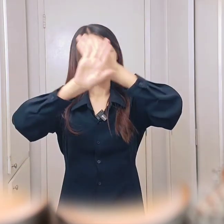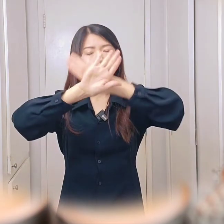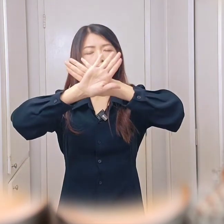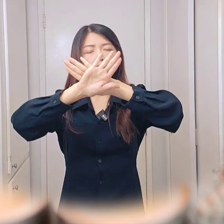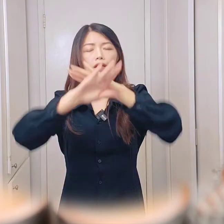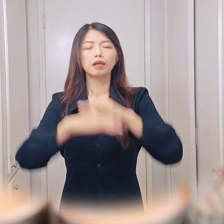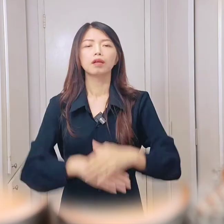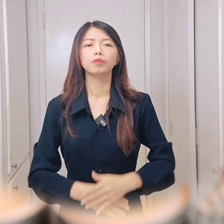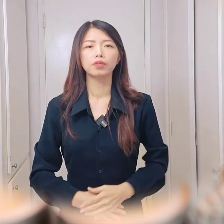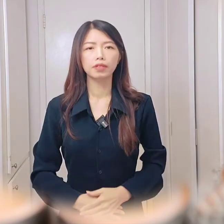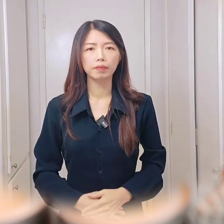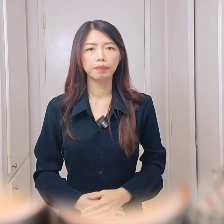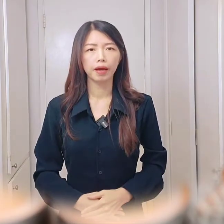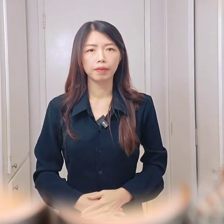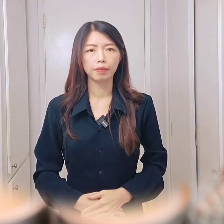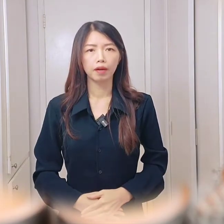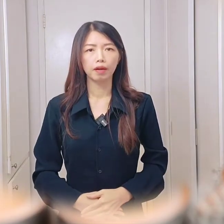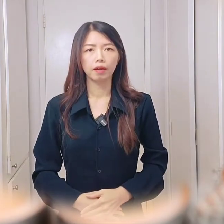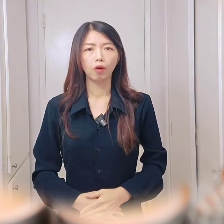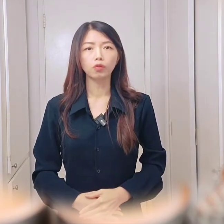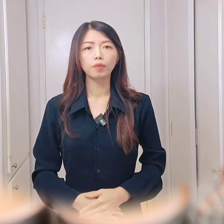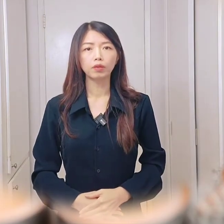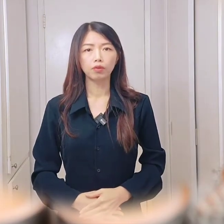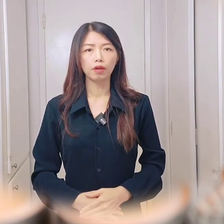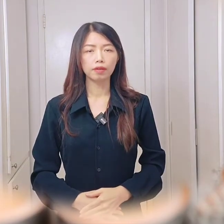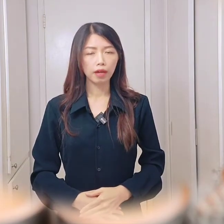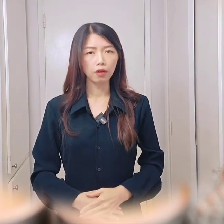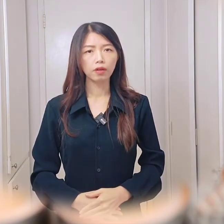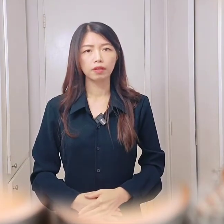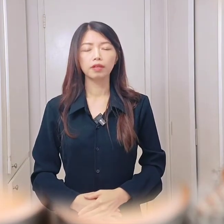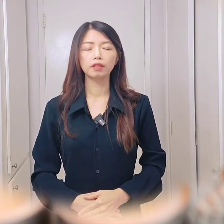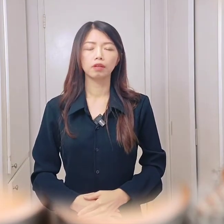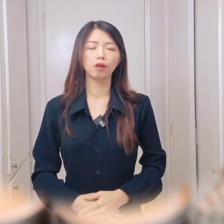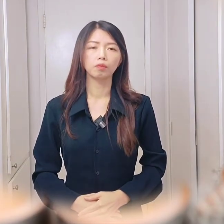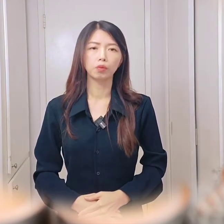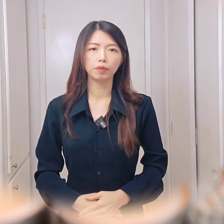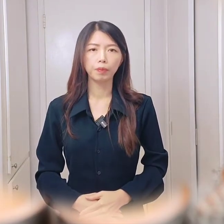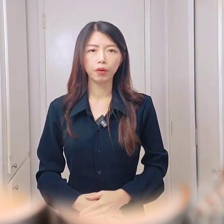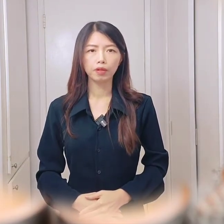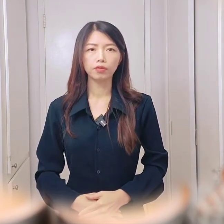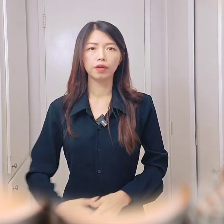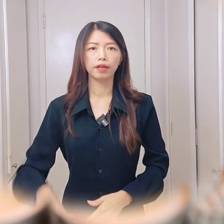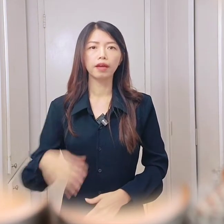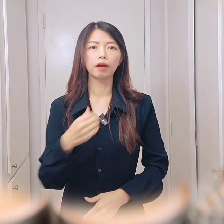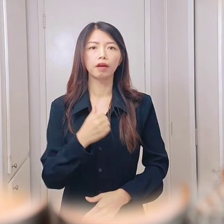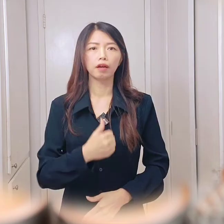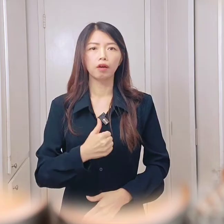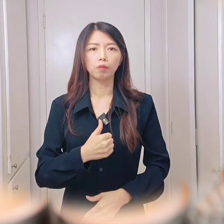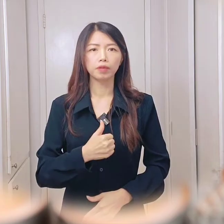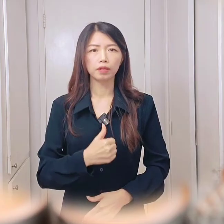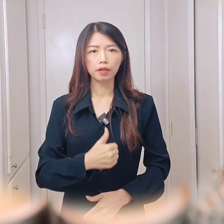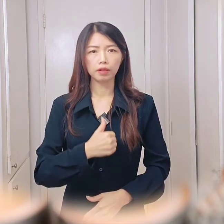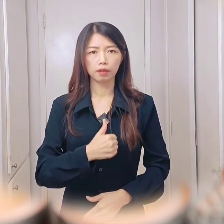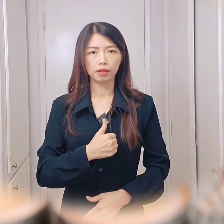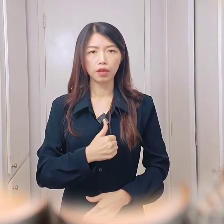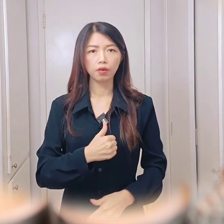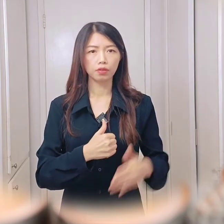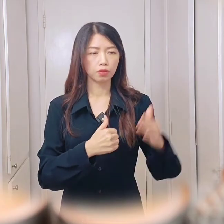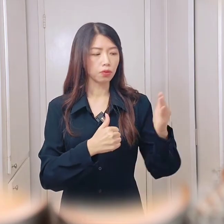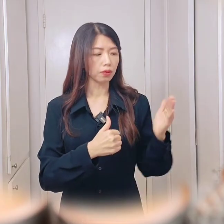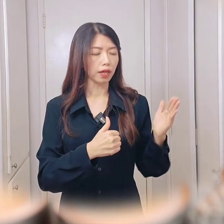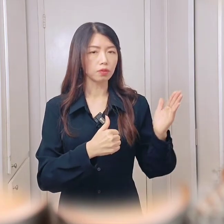어둠에 묻힌 밤. 어둠에 둘러싸여 있는 그런 모습을 표현한 수어인데요. 엄지를